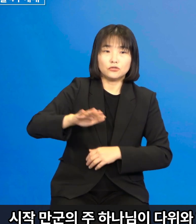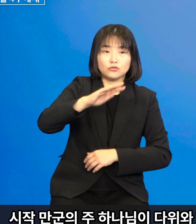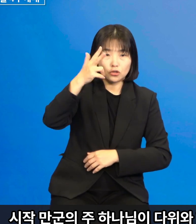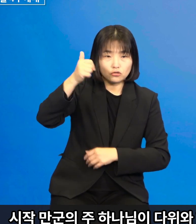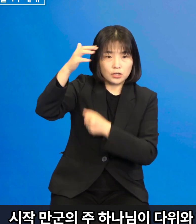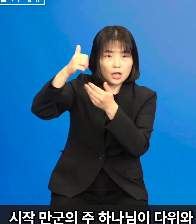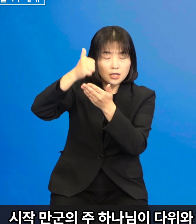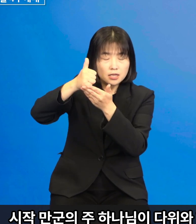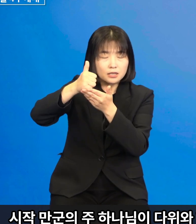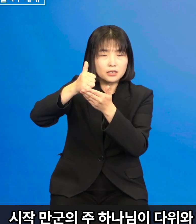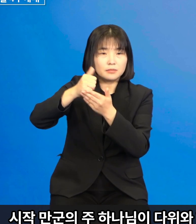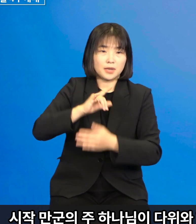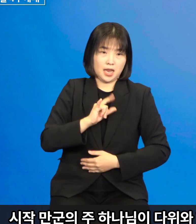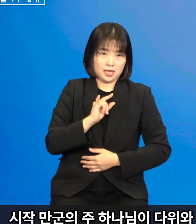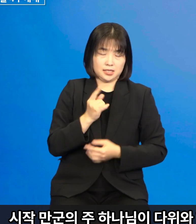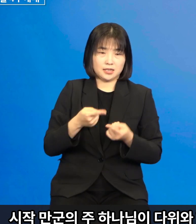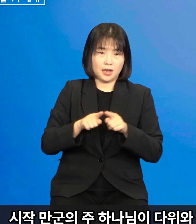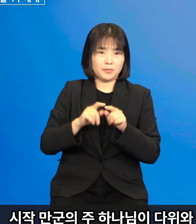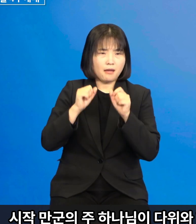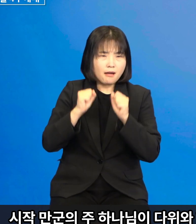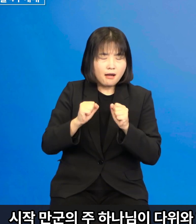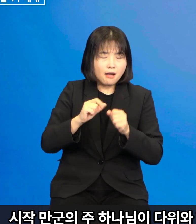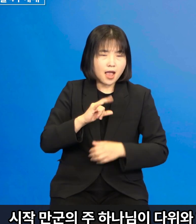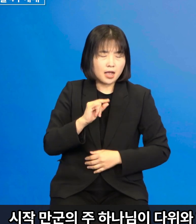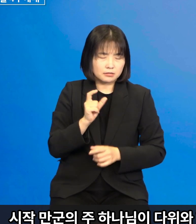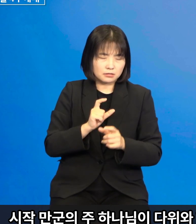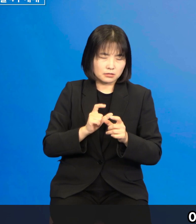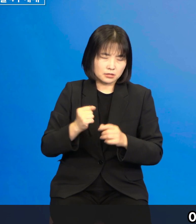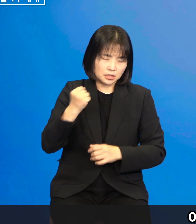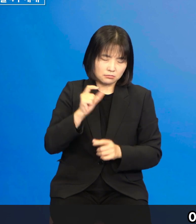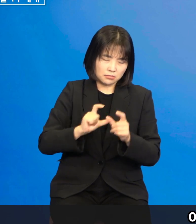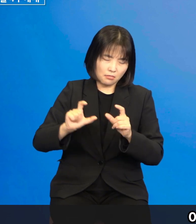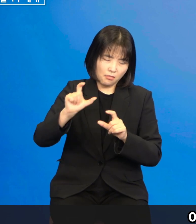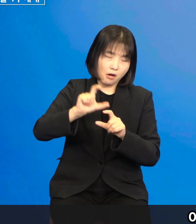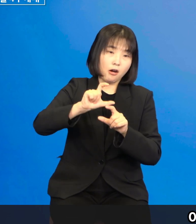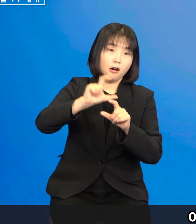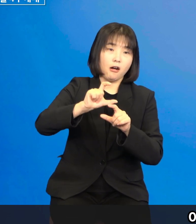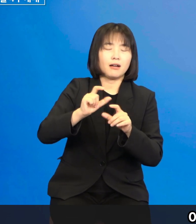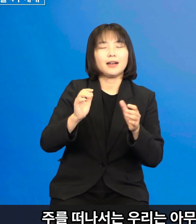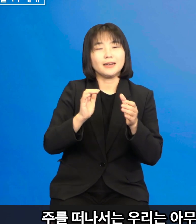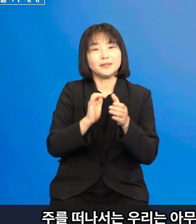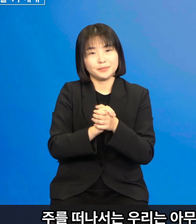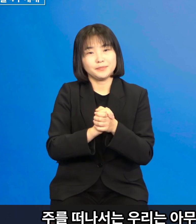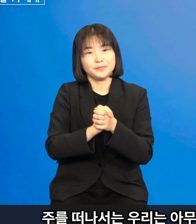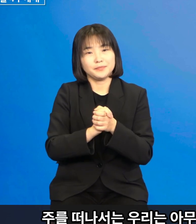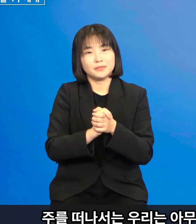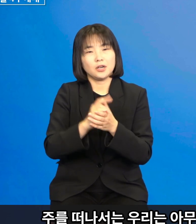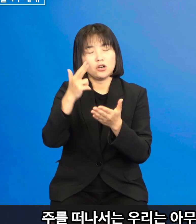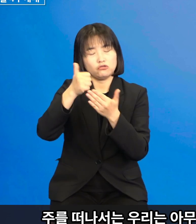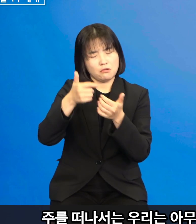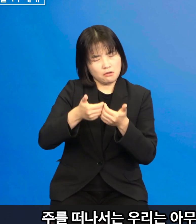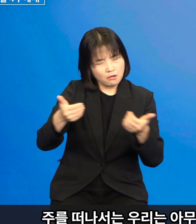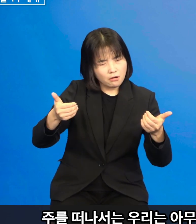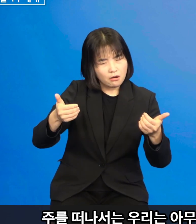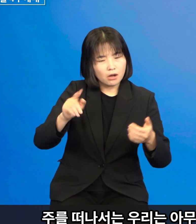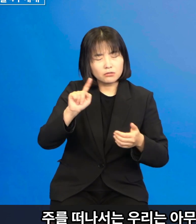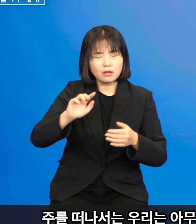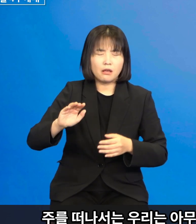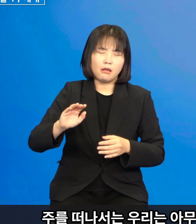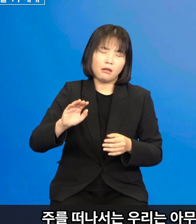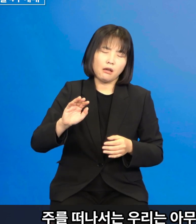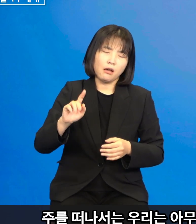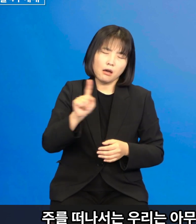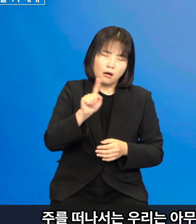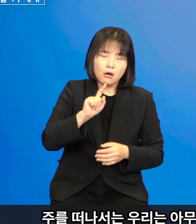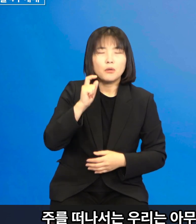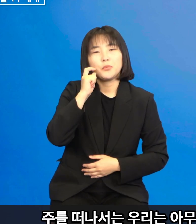함께 하심으로 다윗가 점점 강대해졌다. 아멘이죠. 주를 떠나서는 우리는 아무것도 할 수